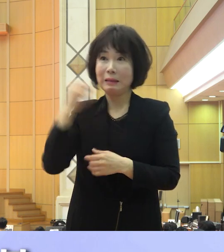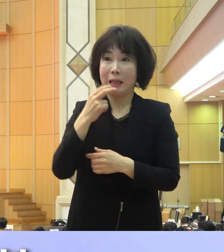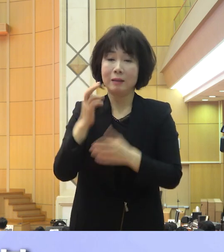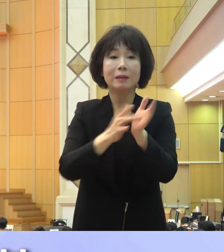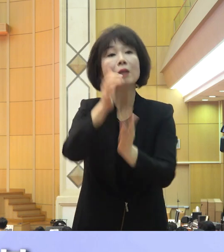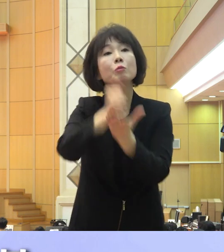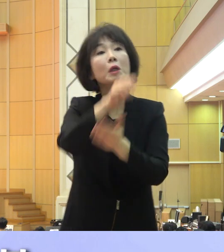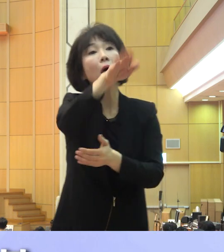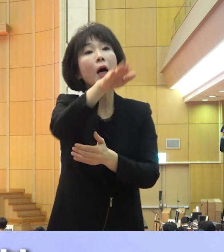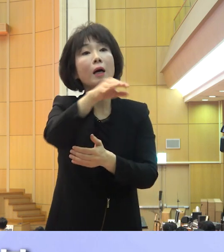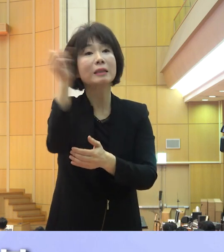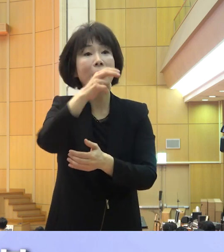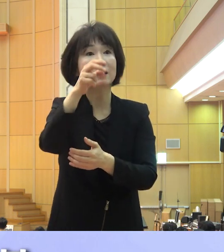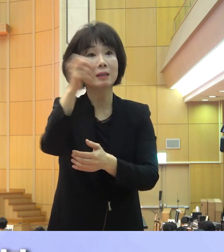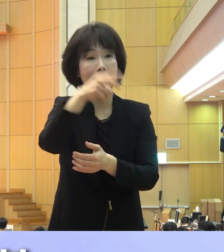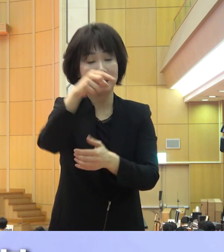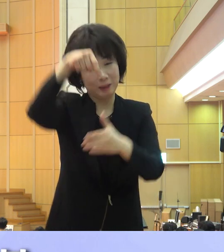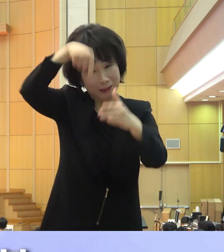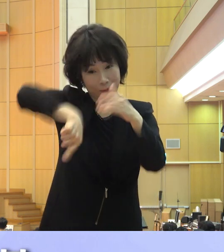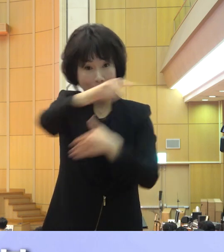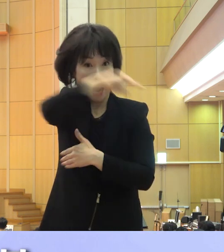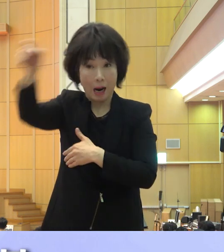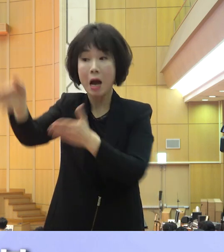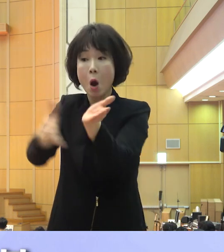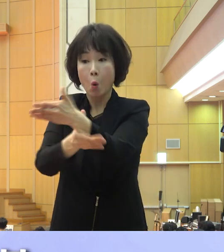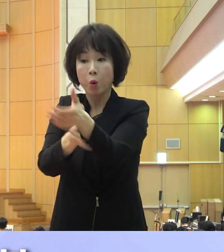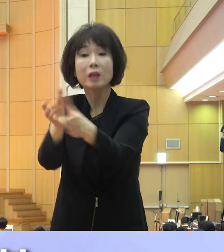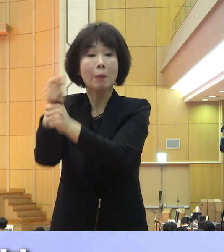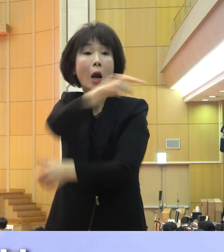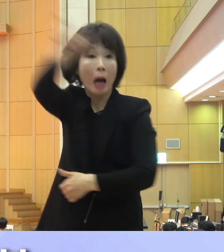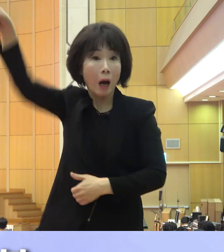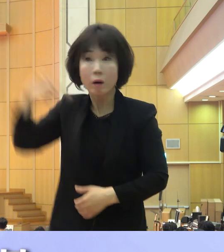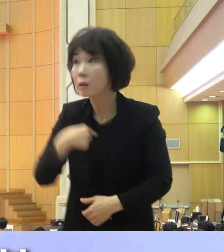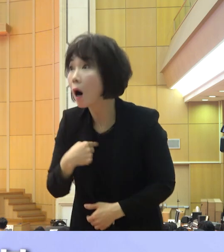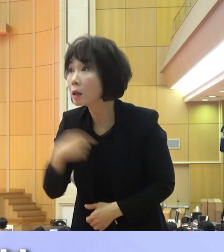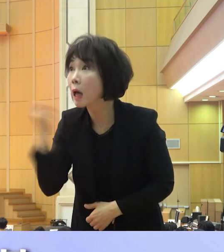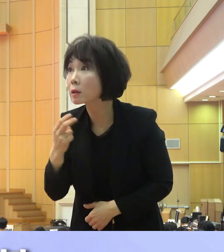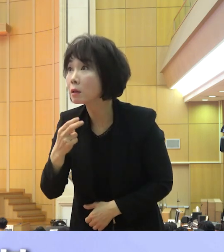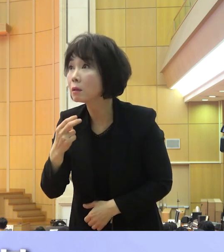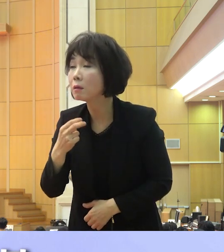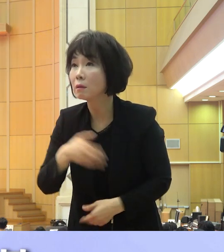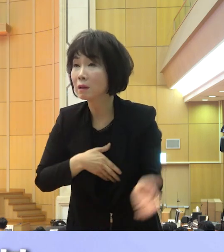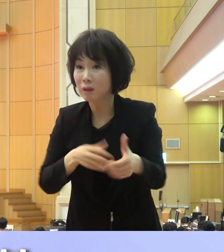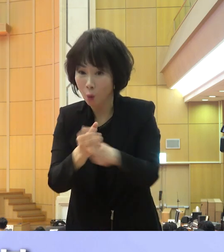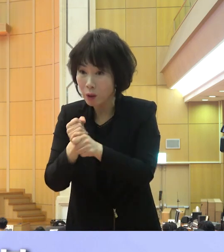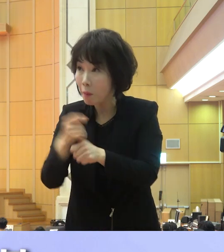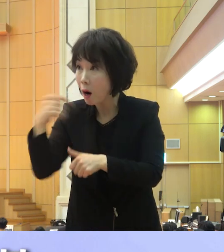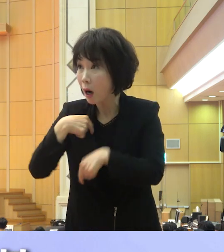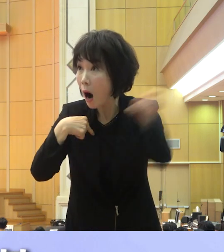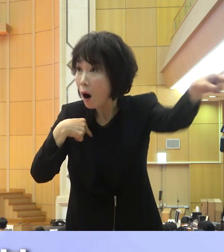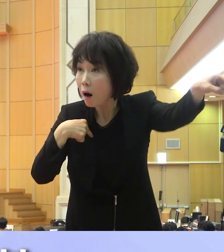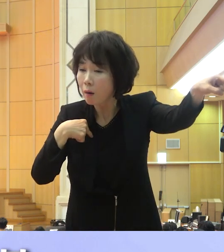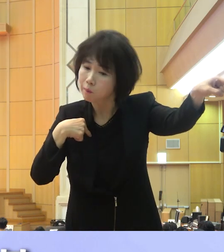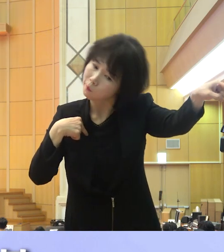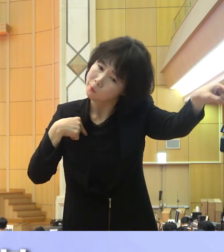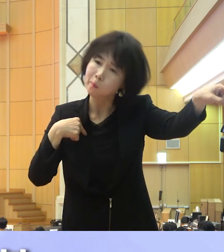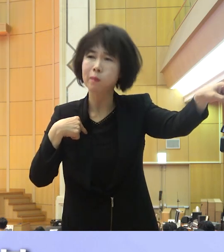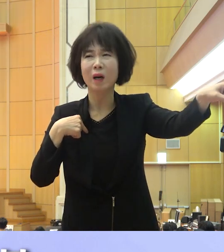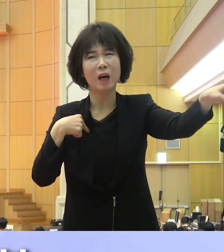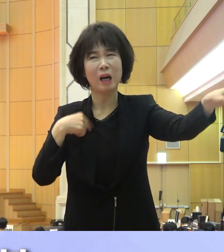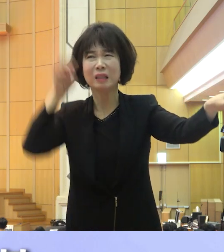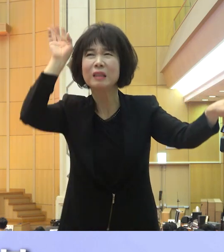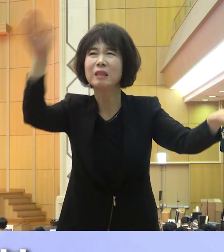예수님께서 깊은 데 가서 그물 내려 고기를 잡자. 베드로 하는 말,